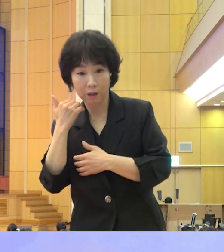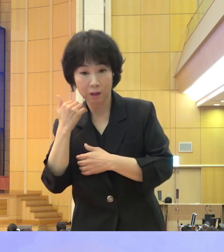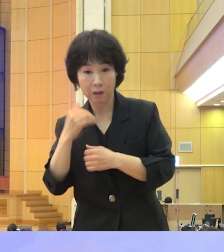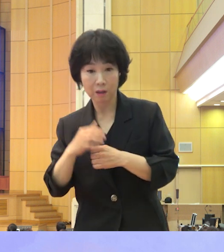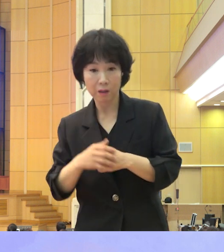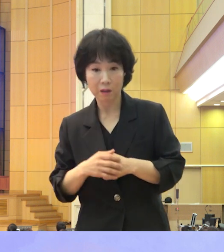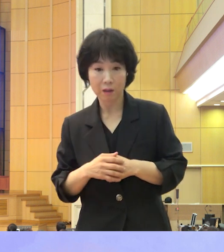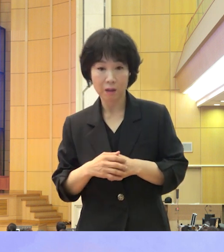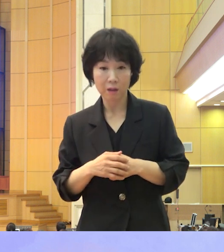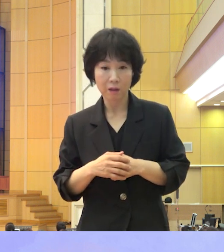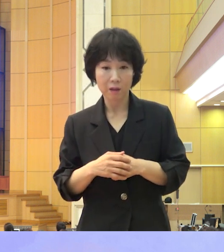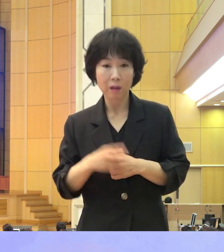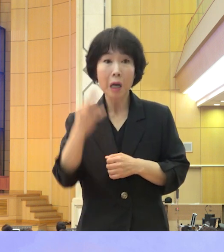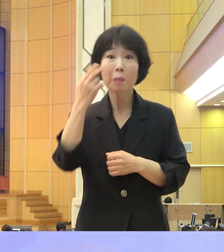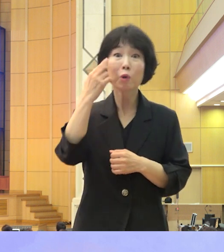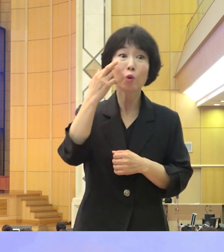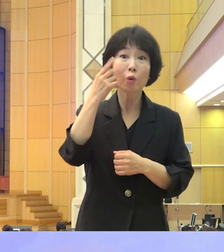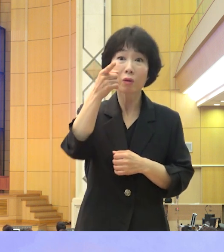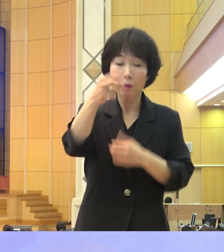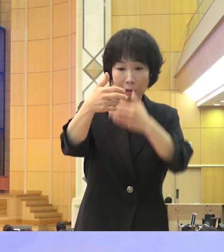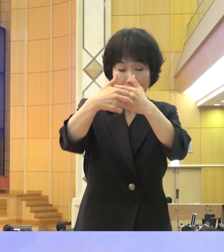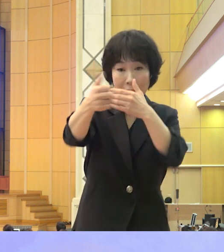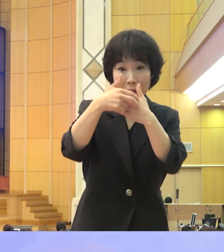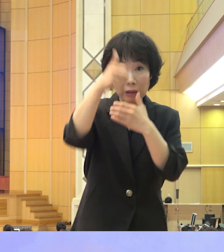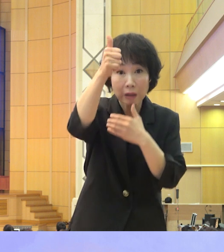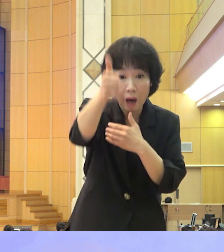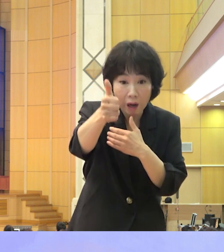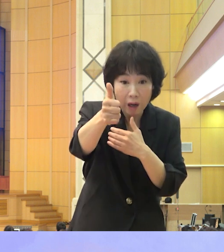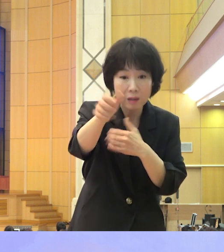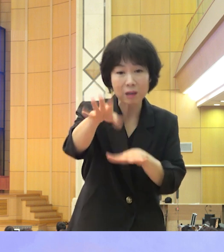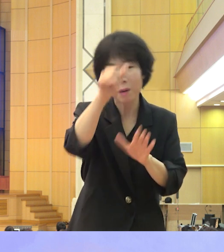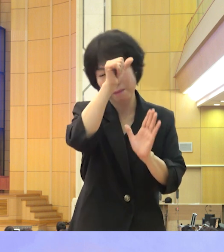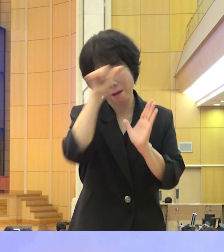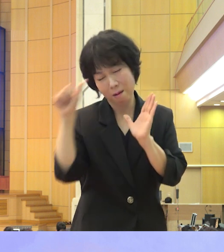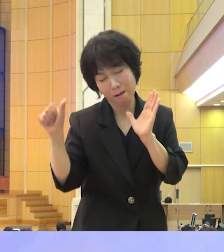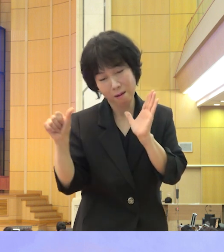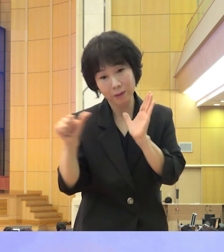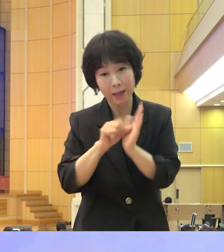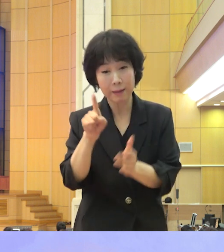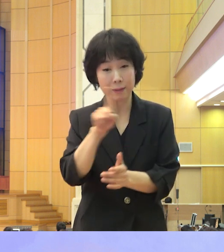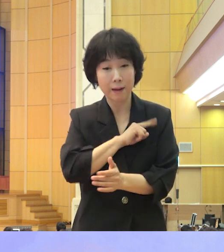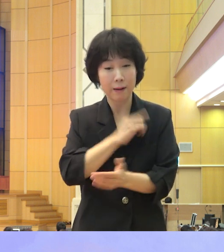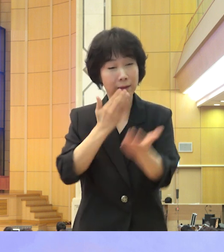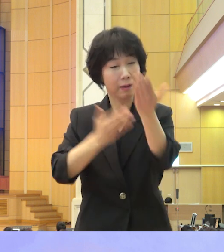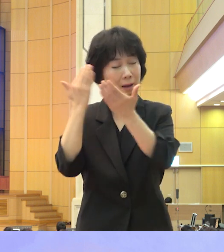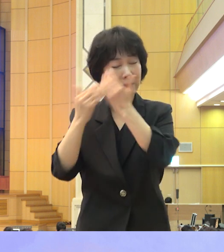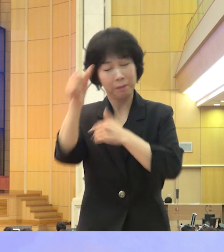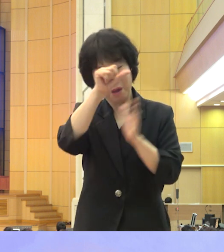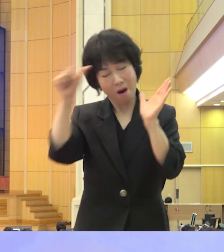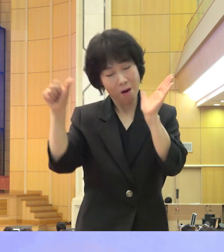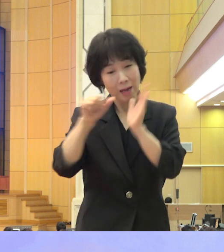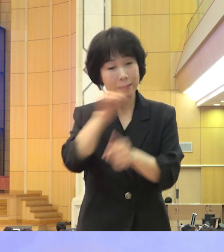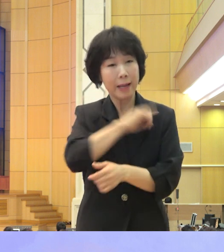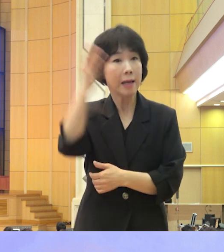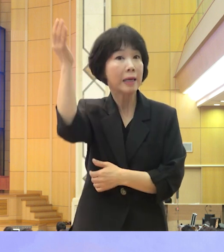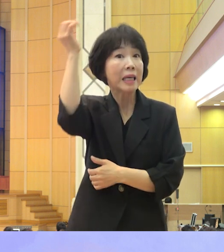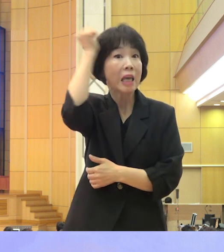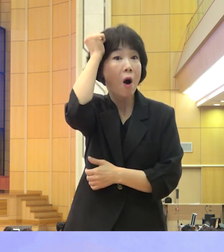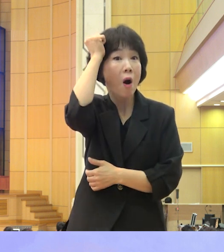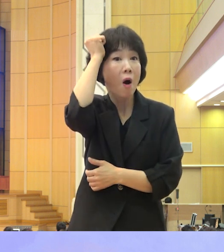당신이 일평생 동안 가장 기억에 남는 것,